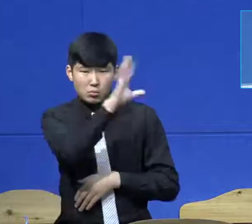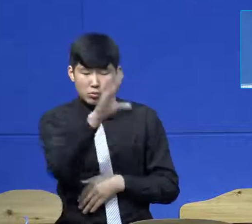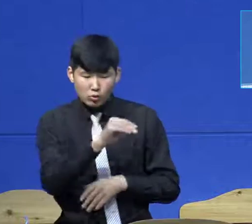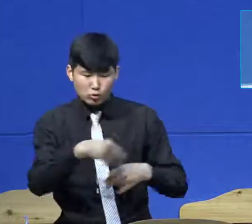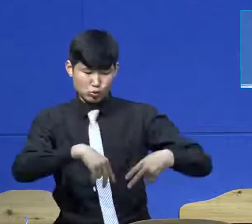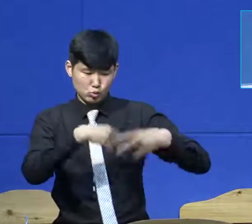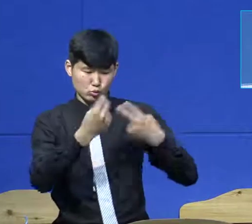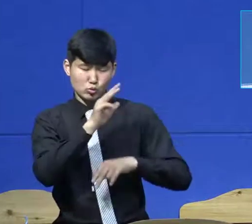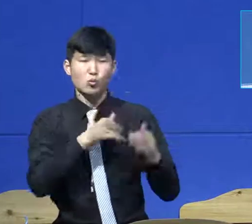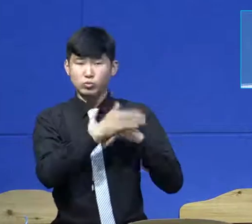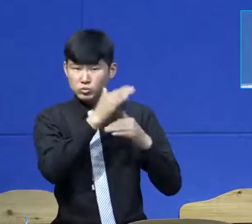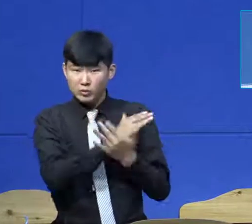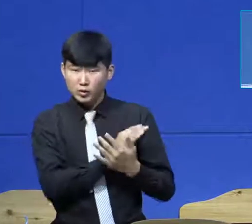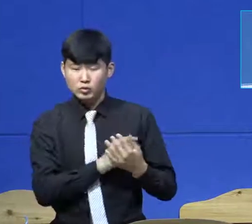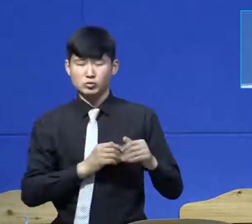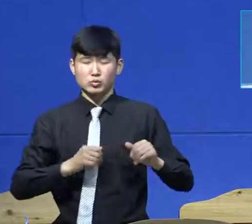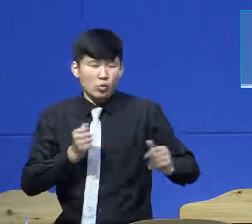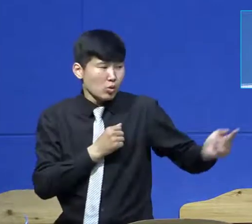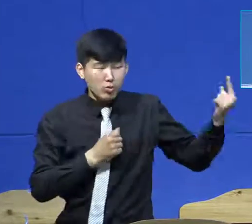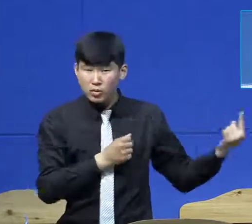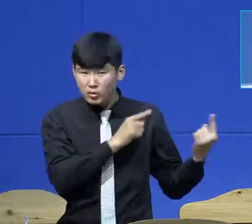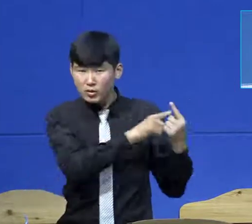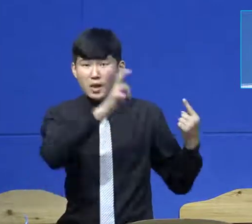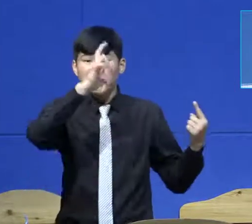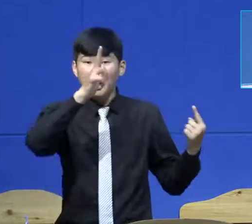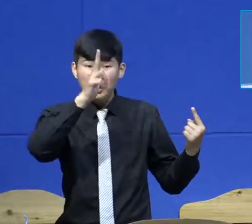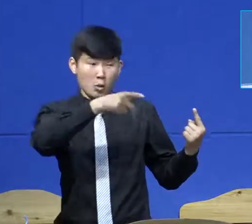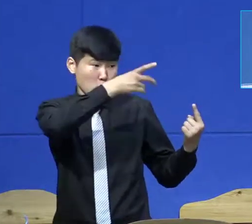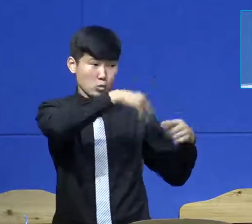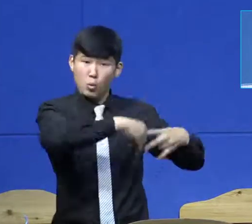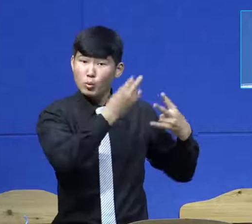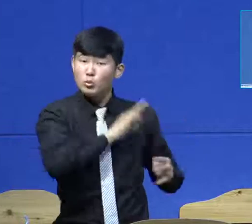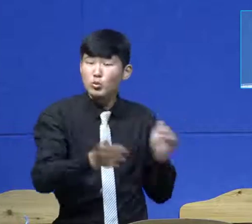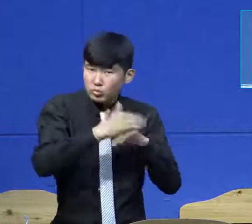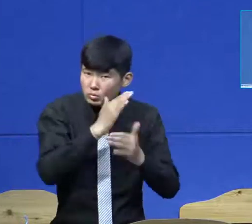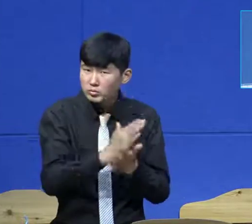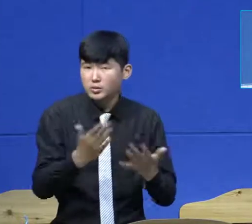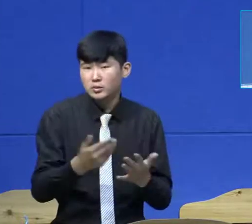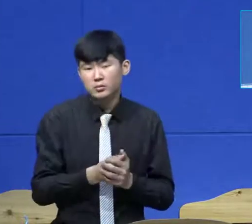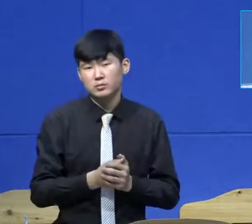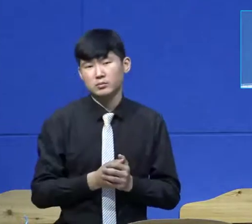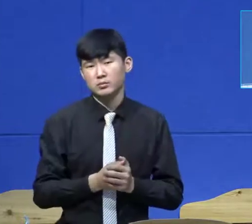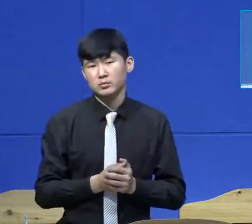нүглийн төлөө өгч байна. Хажууд нь цавдлагдж байгаа тэр дээрэмчний нүглийн төлөө ч өгсөн өгч байгаа.